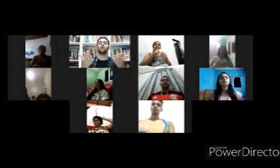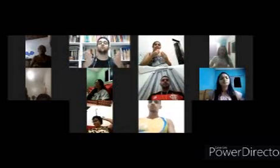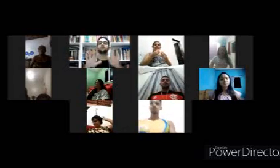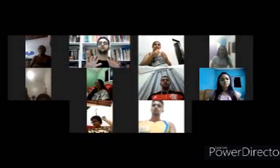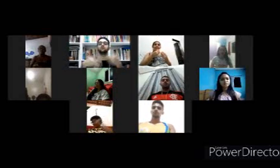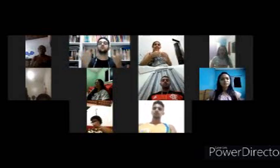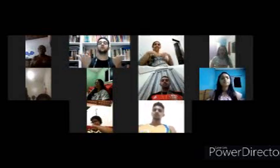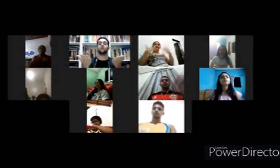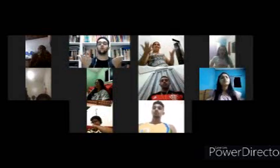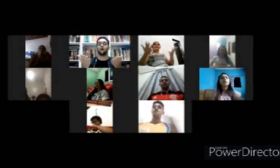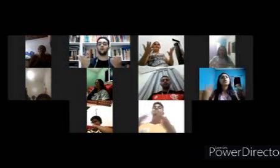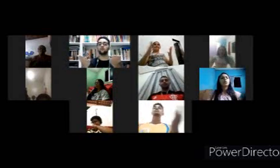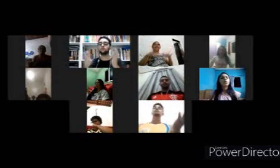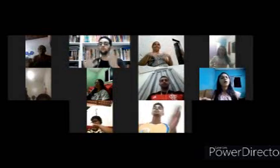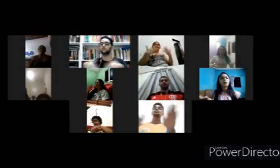Qual? Qual?